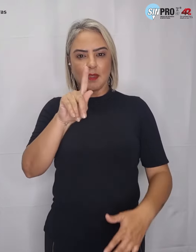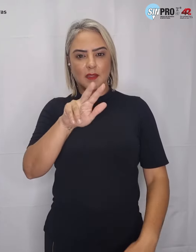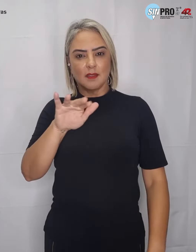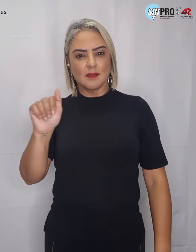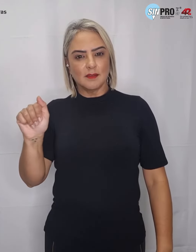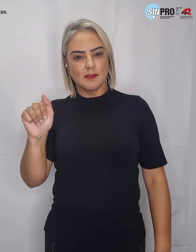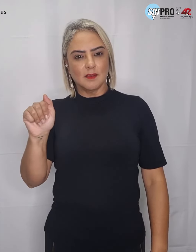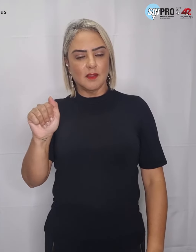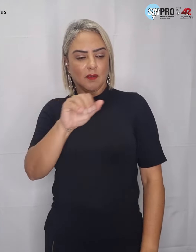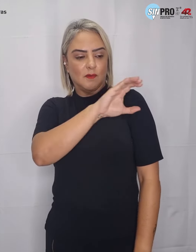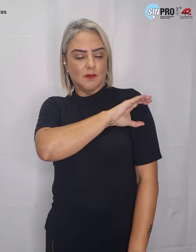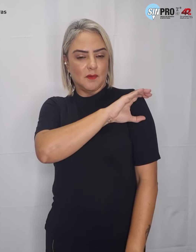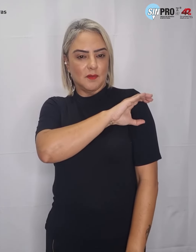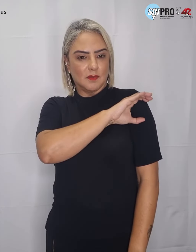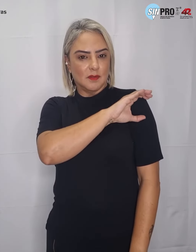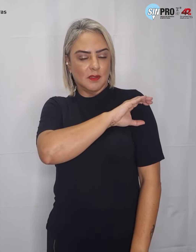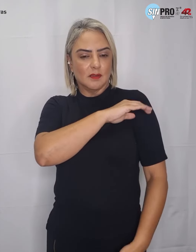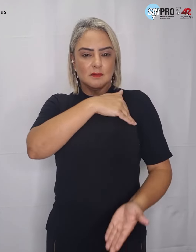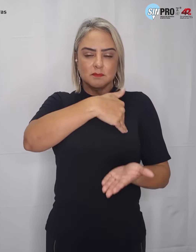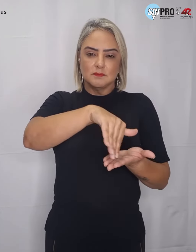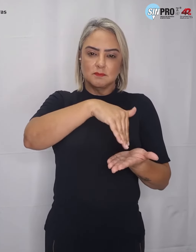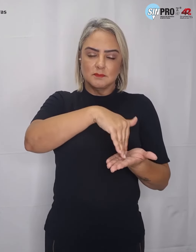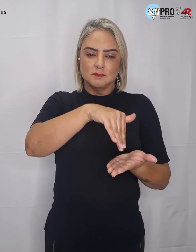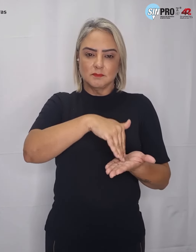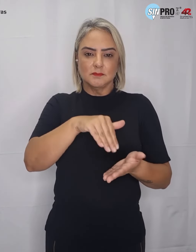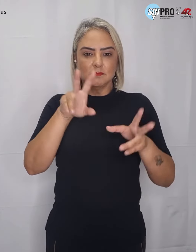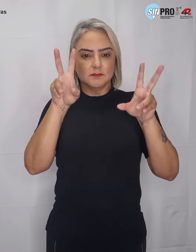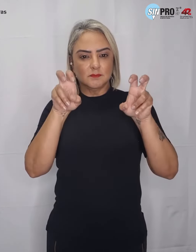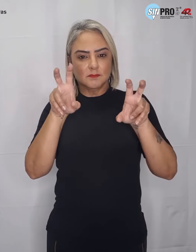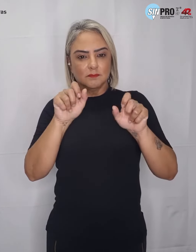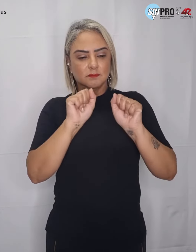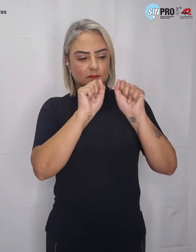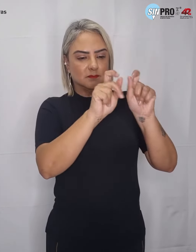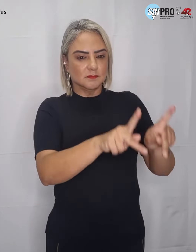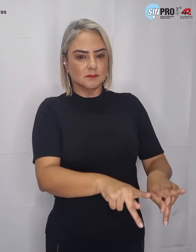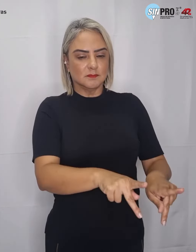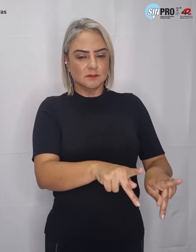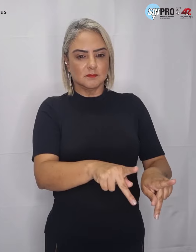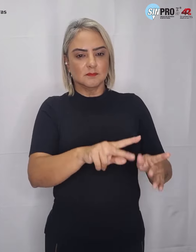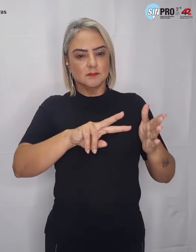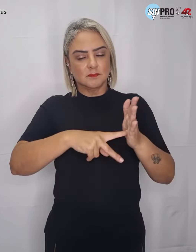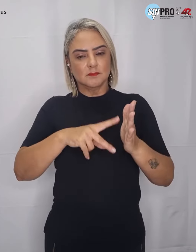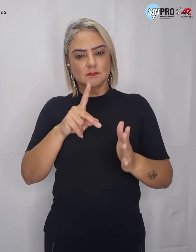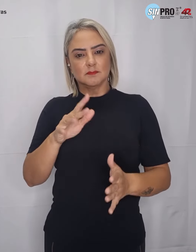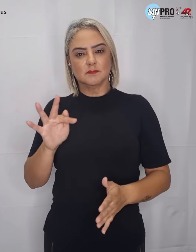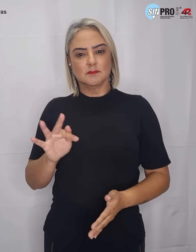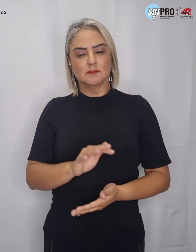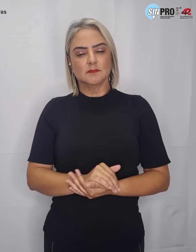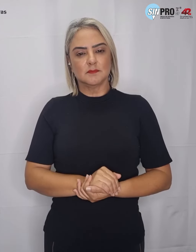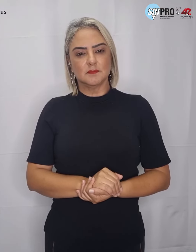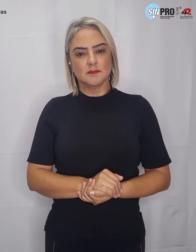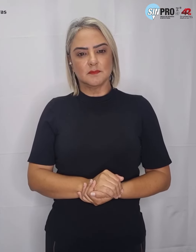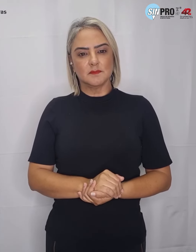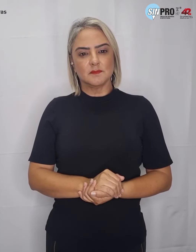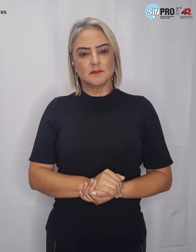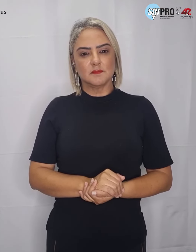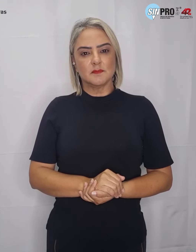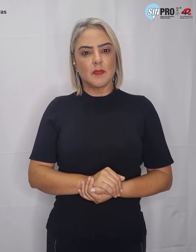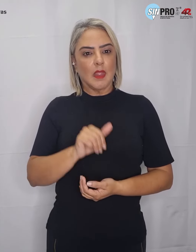Canabrava, coordenadora da Secretaria para Assuntos dos Aposentados do SimproDF. Ela